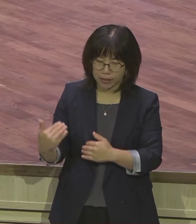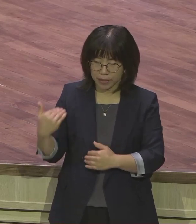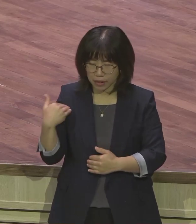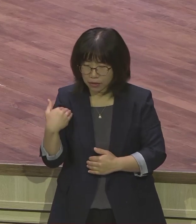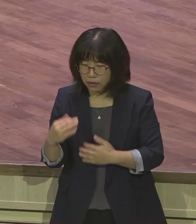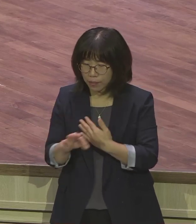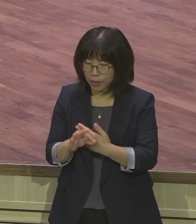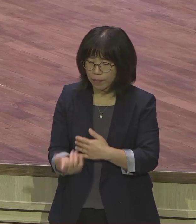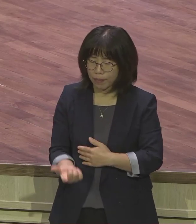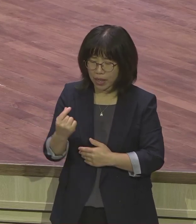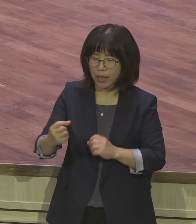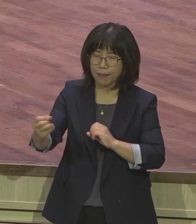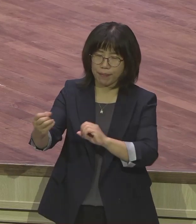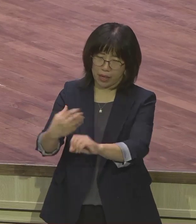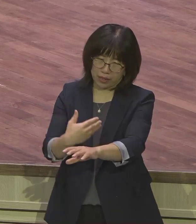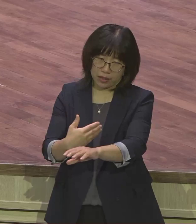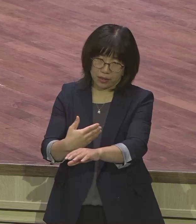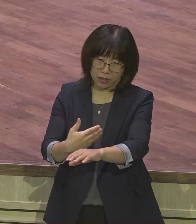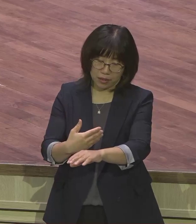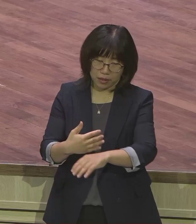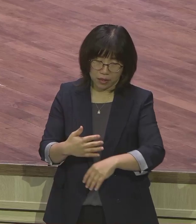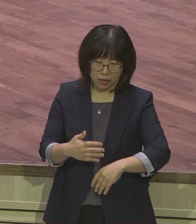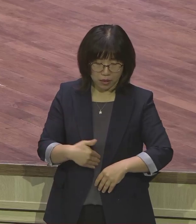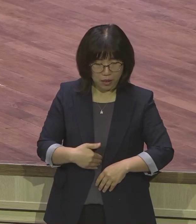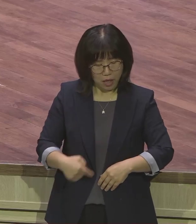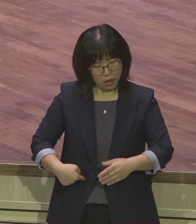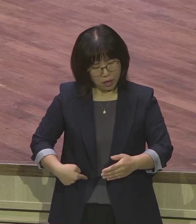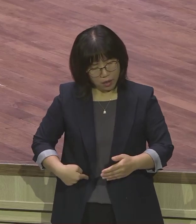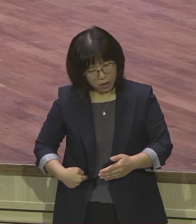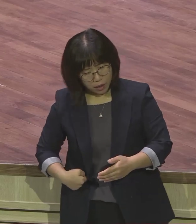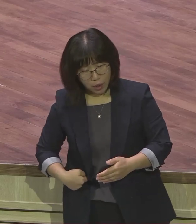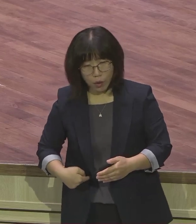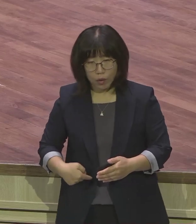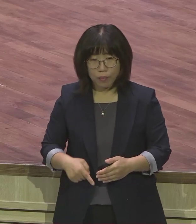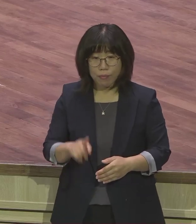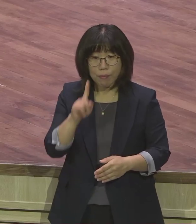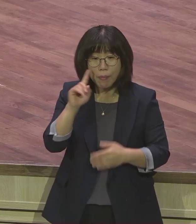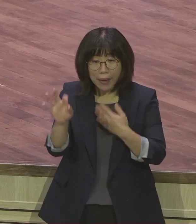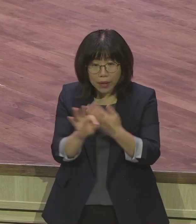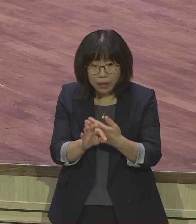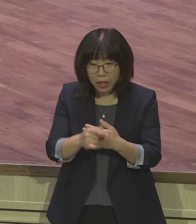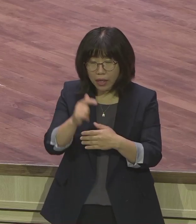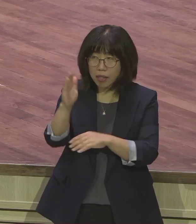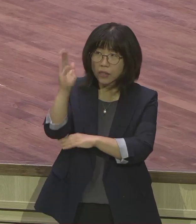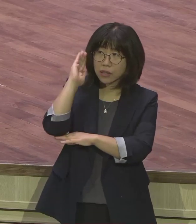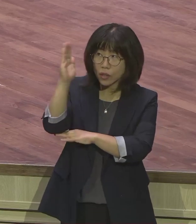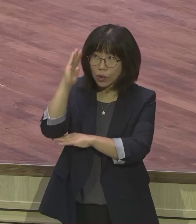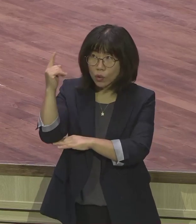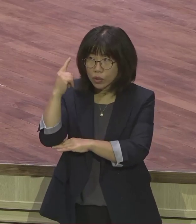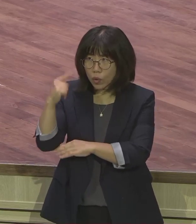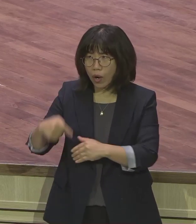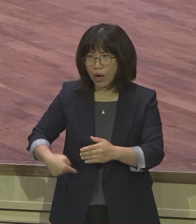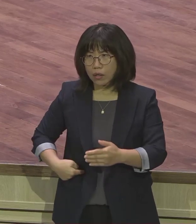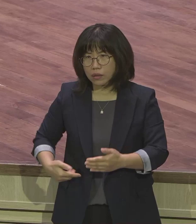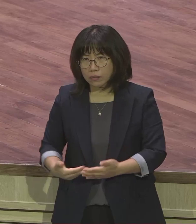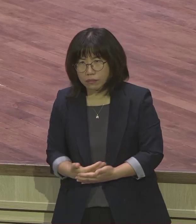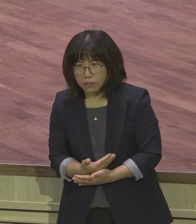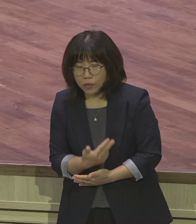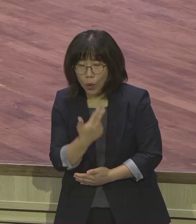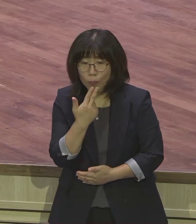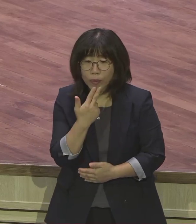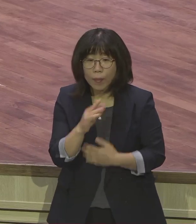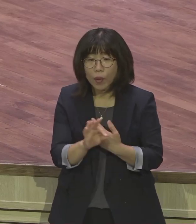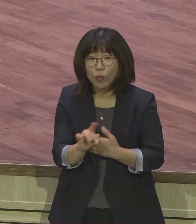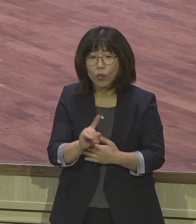자극이 없다 끊는 거예요 설교를 들어도 자극이 없다 반응이 없다